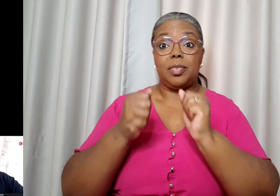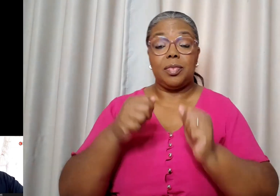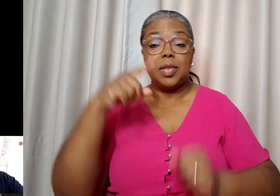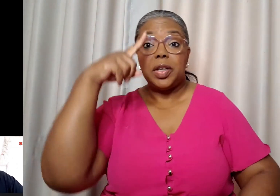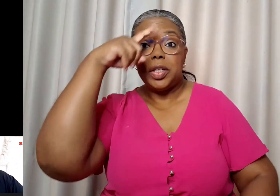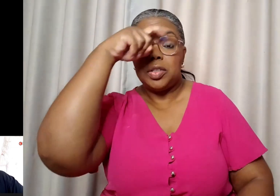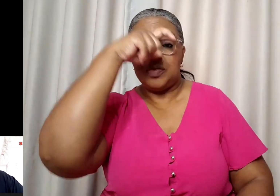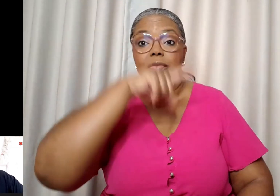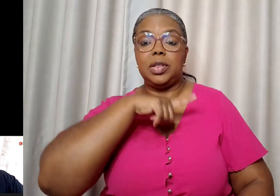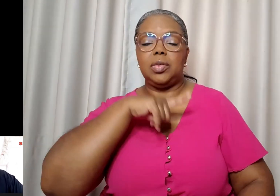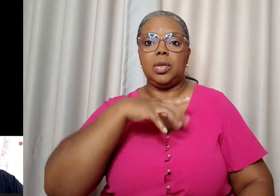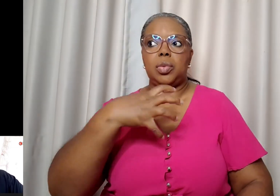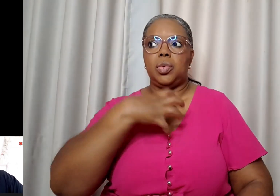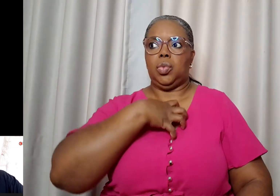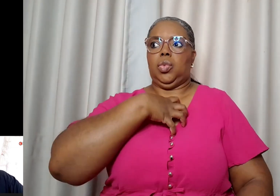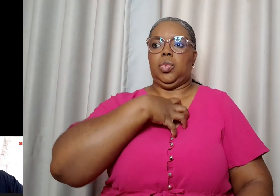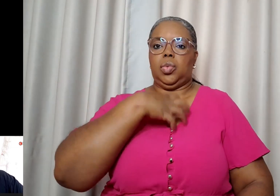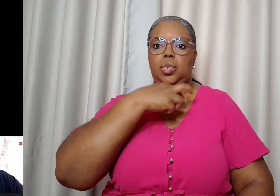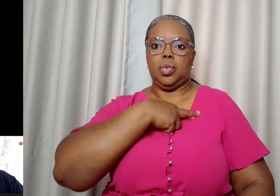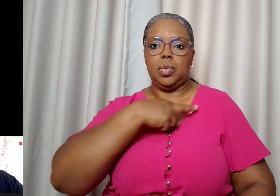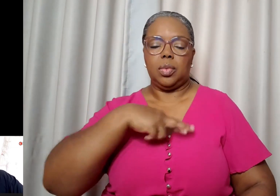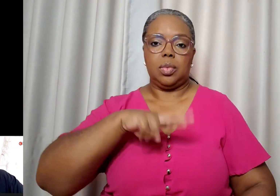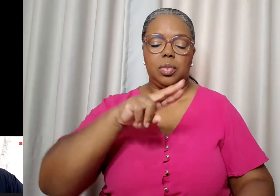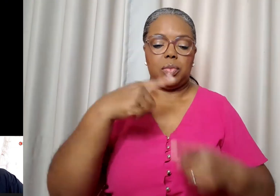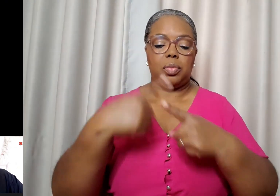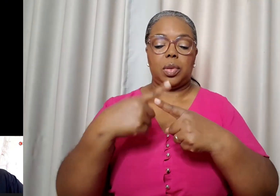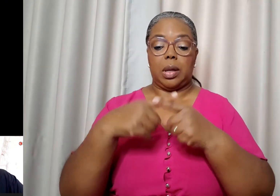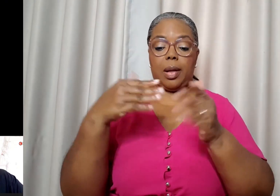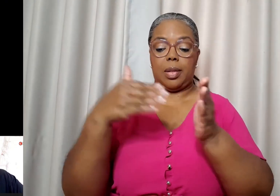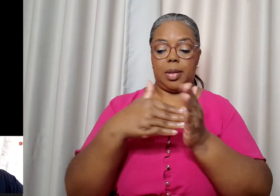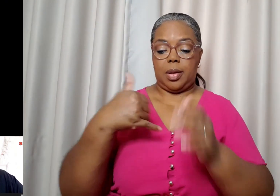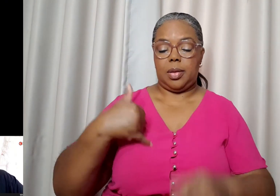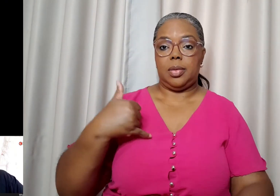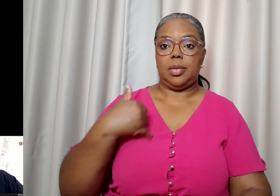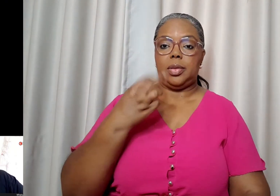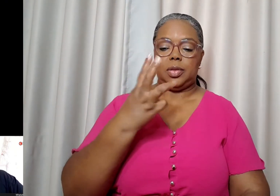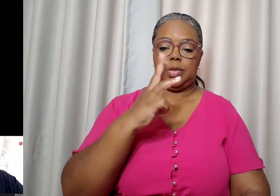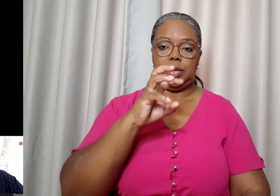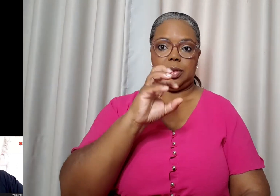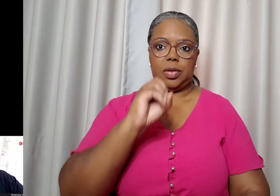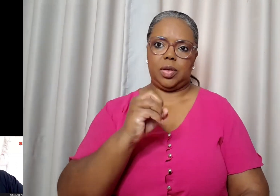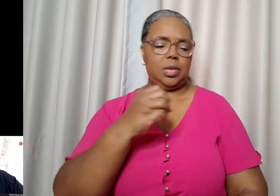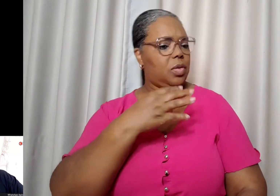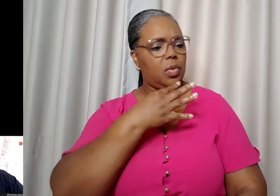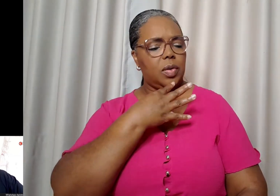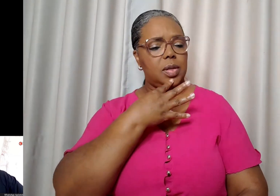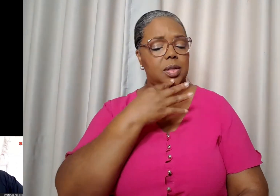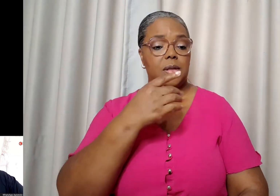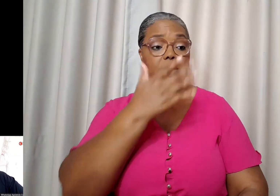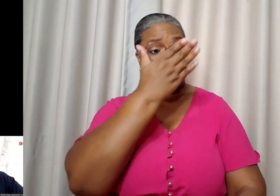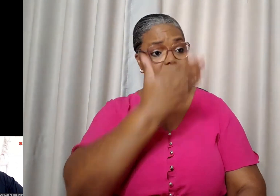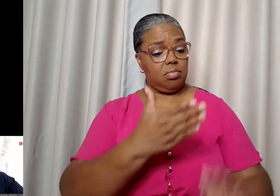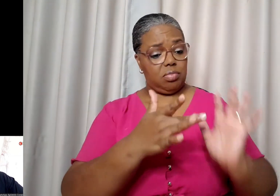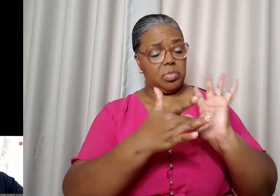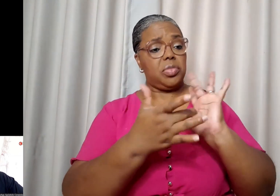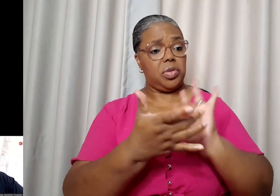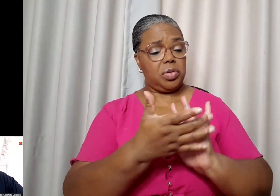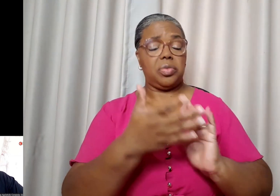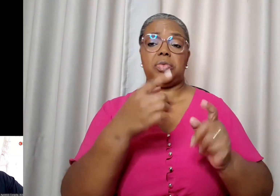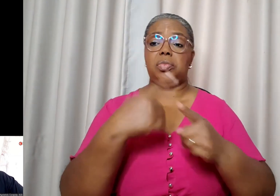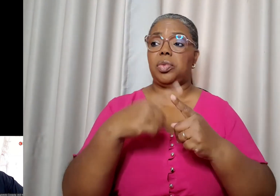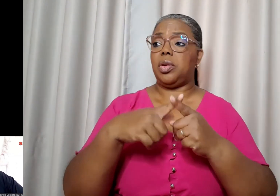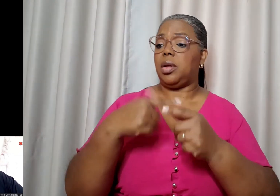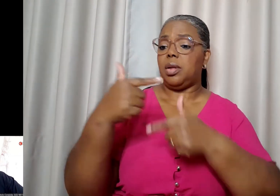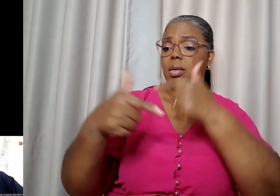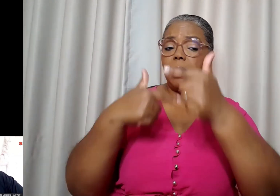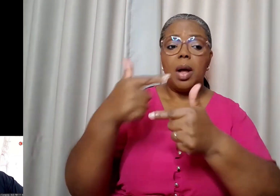30 anos, aquele povo, ele conhecia Jesus desta maneira, fazendo negócios,